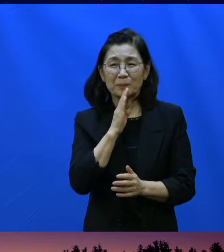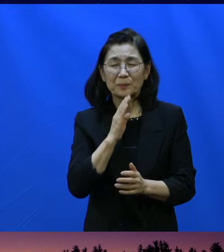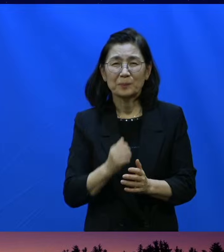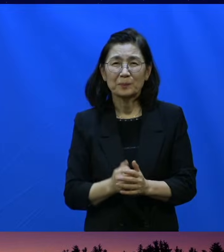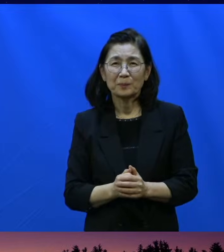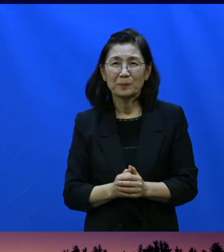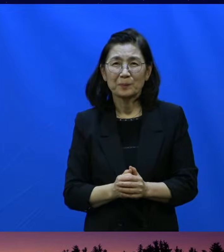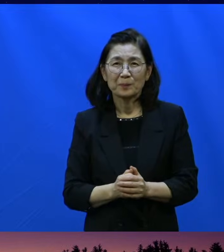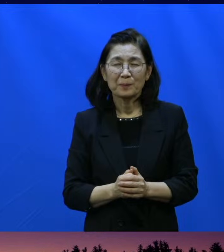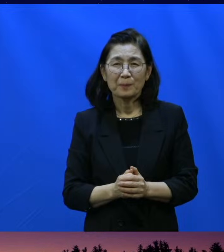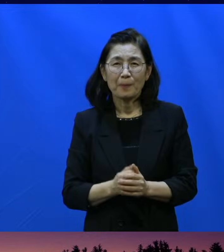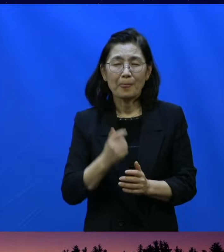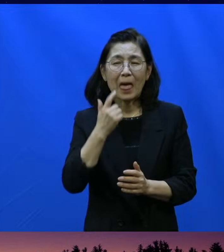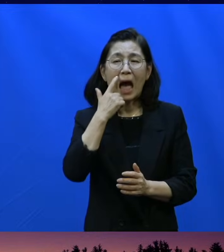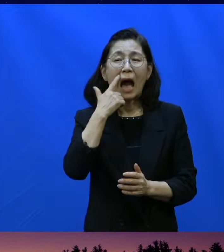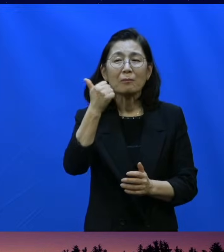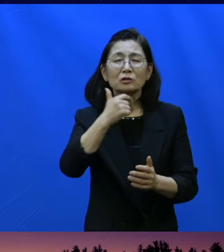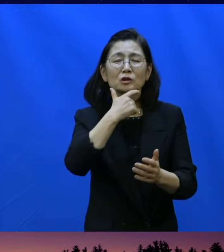아니잖아요.